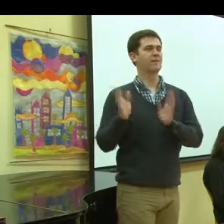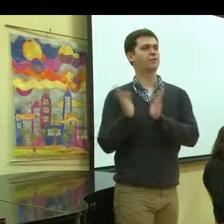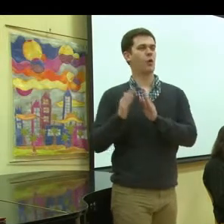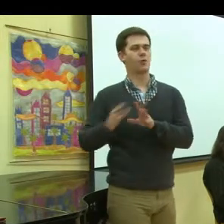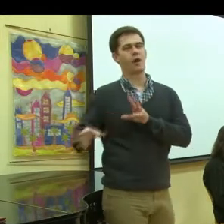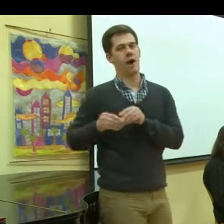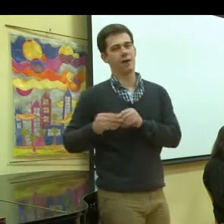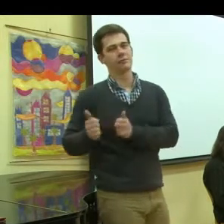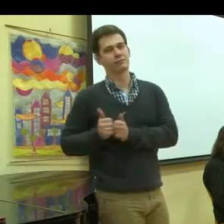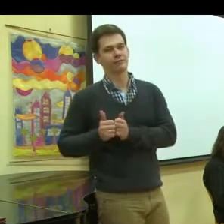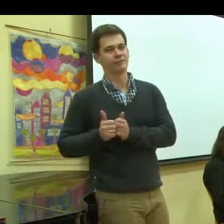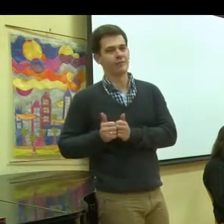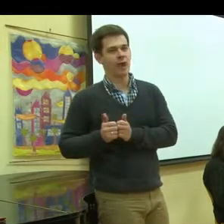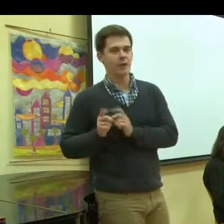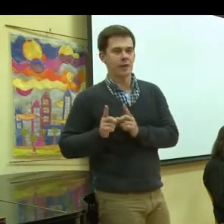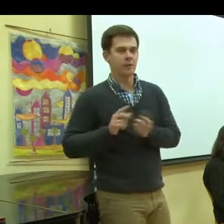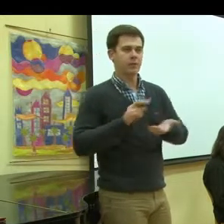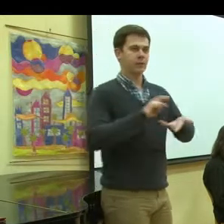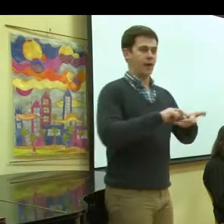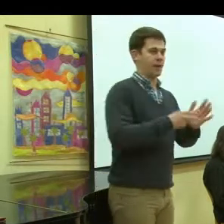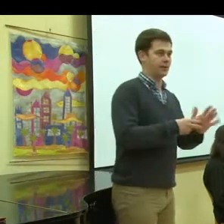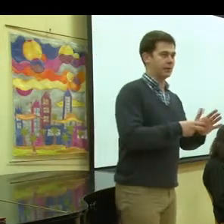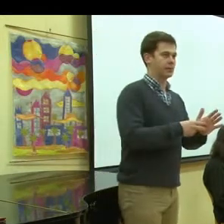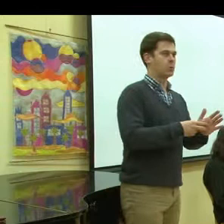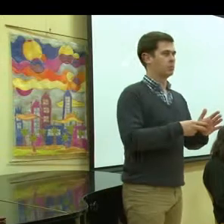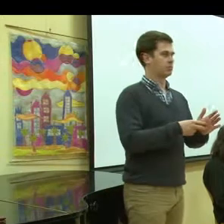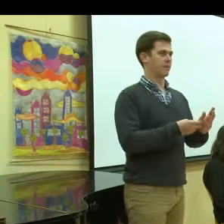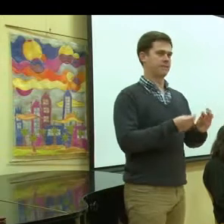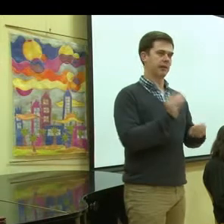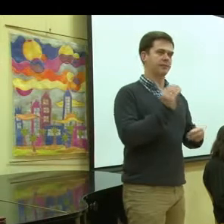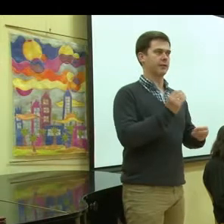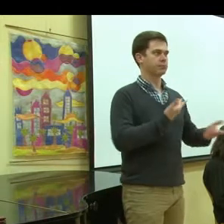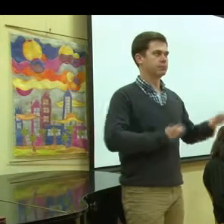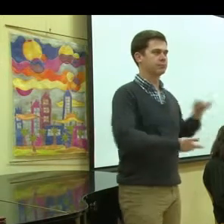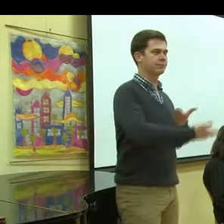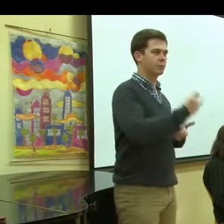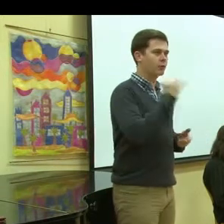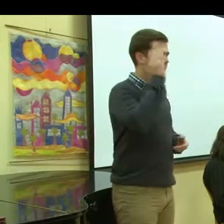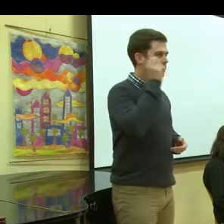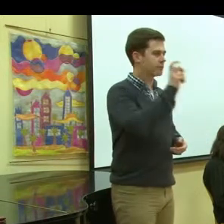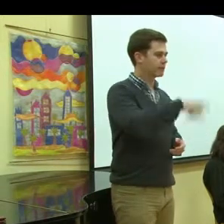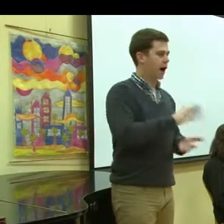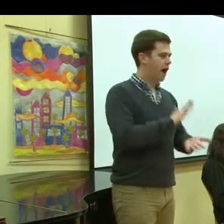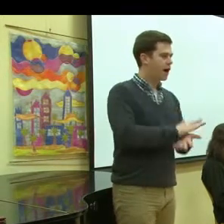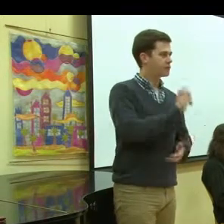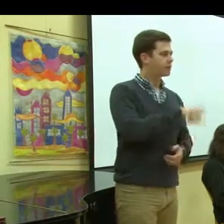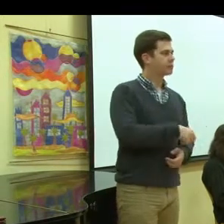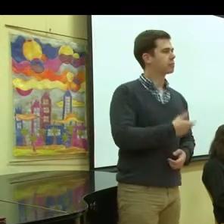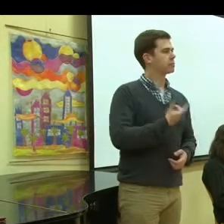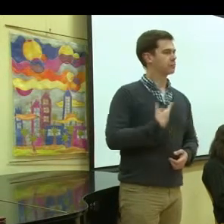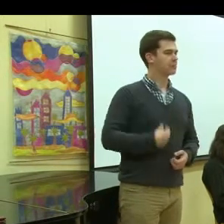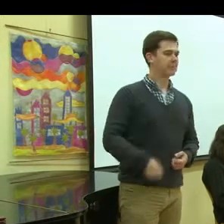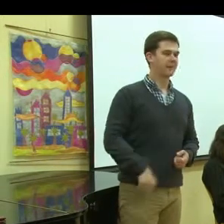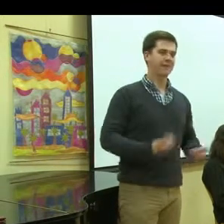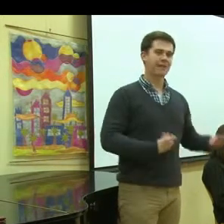więcej jakby innych rzeczy, których na pewno nie zrobilibyśmy bez właśnie, bez tanga. Sabemos que es complicado compartir cosas con la